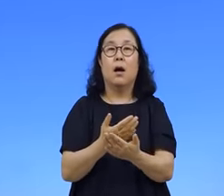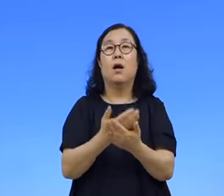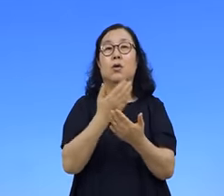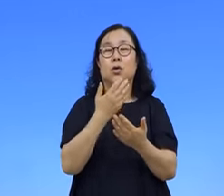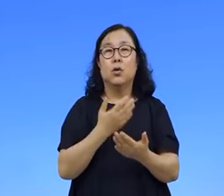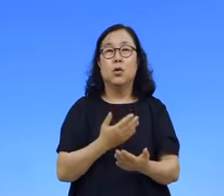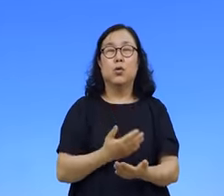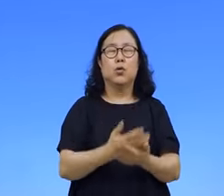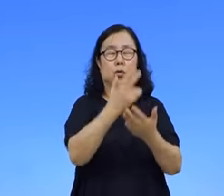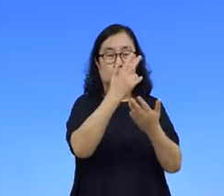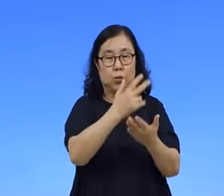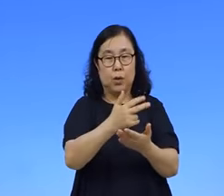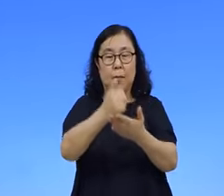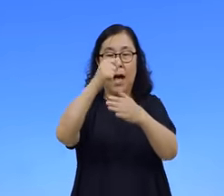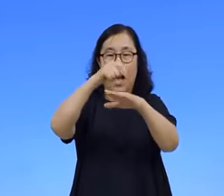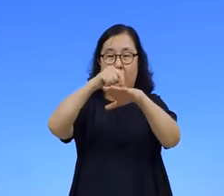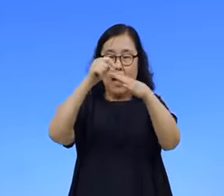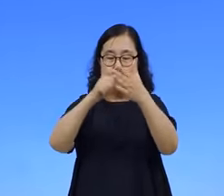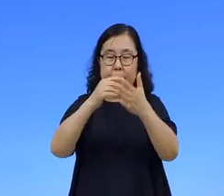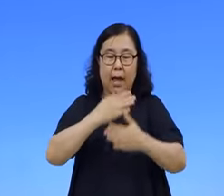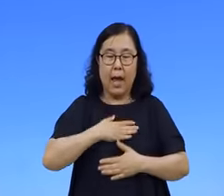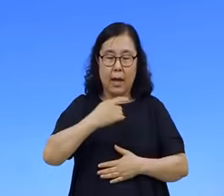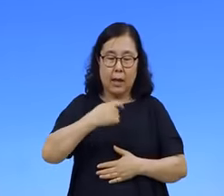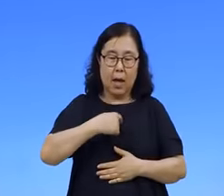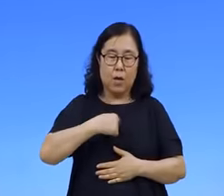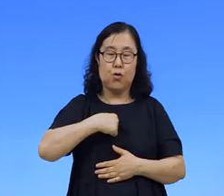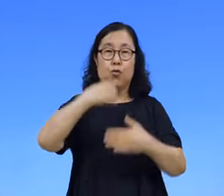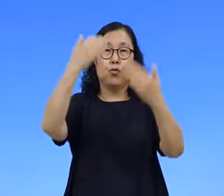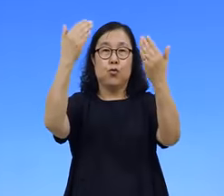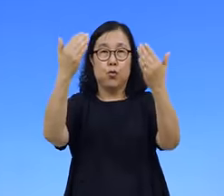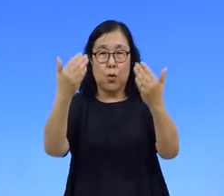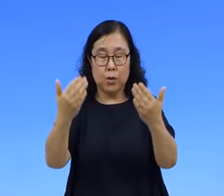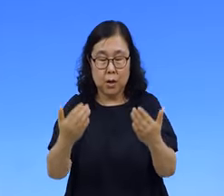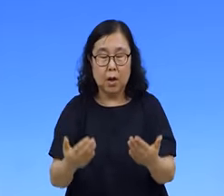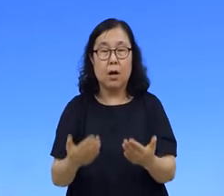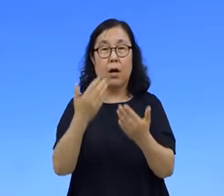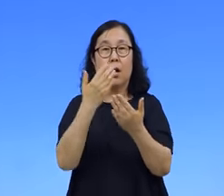무엇을 갈망합니까? 주님 마음 내게 주소서.